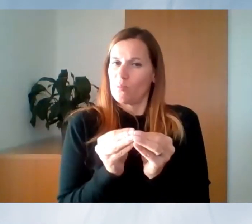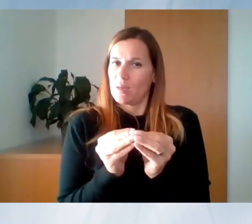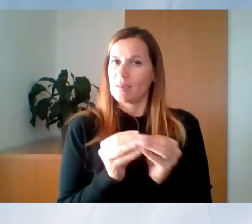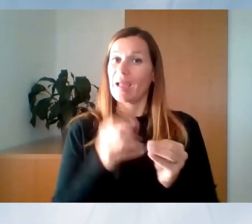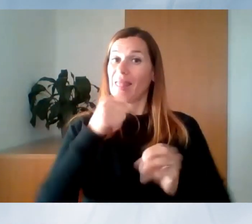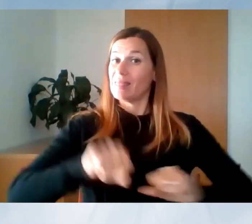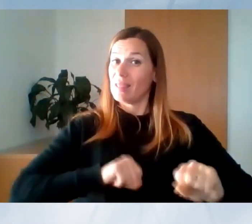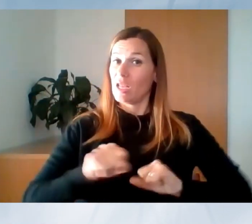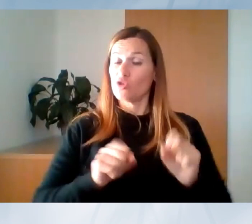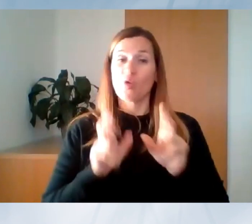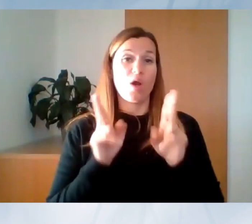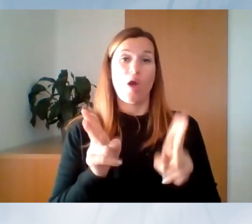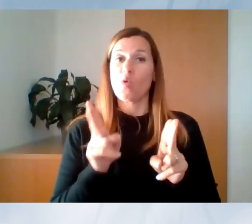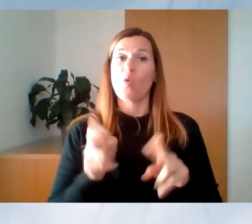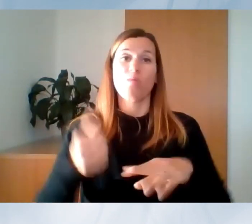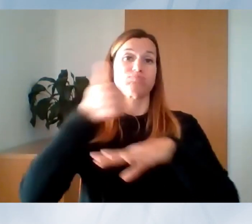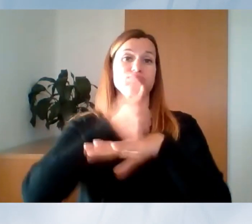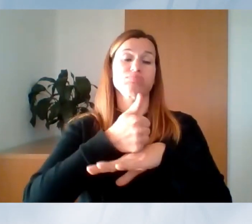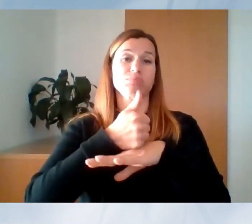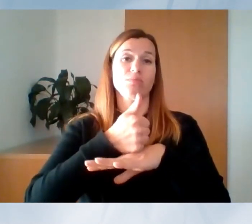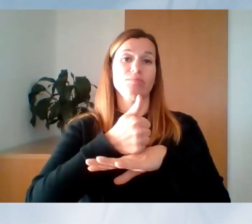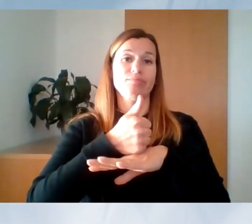grozd. En direktor je lahko